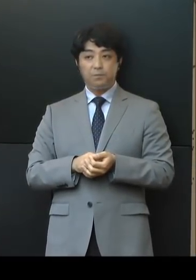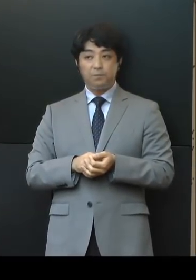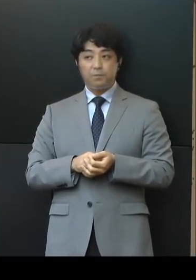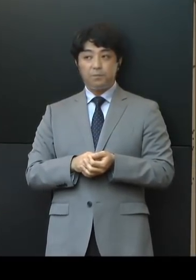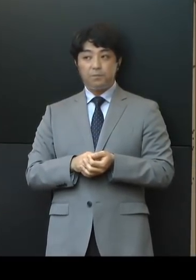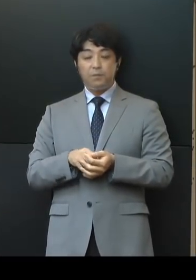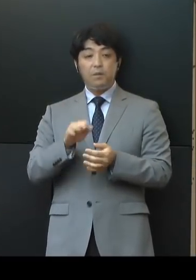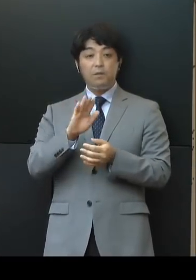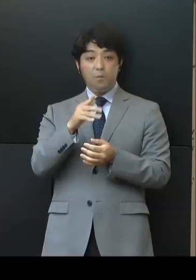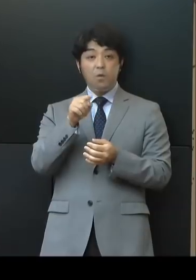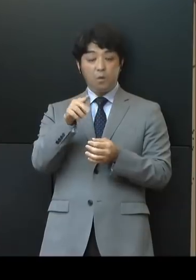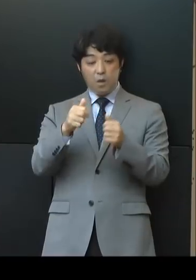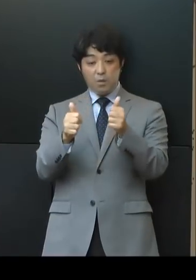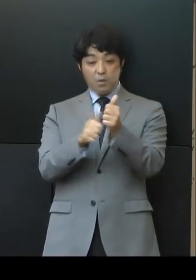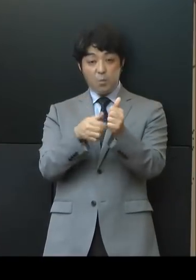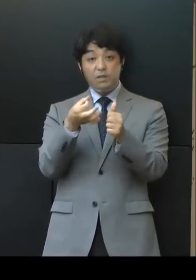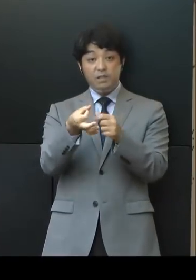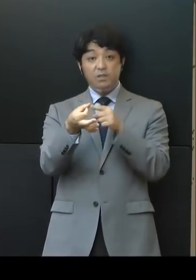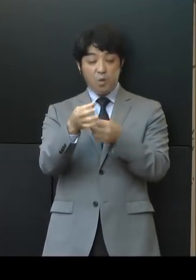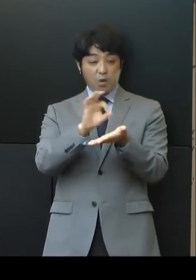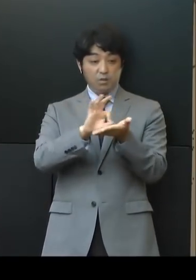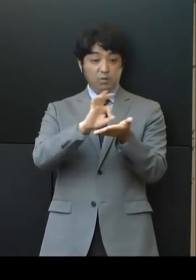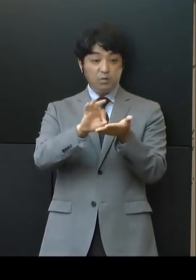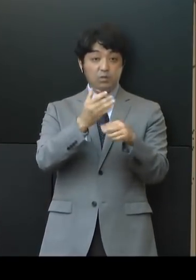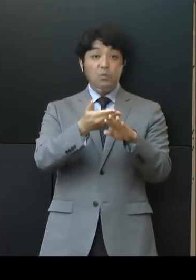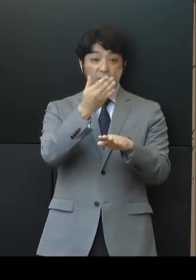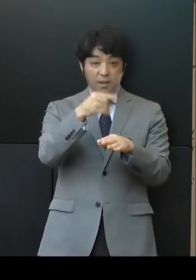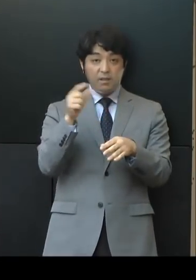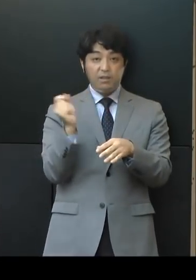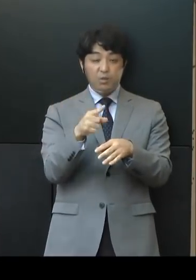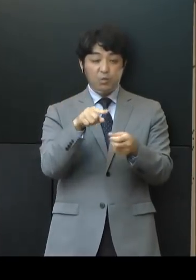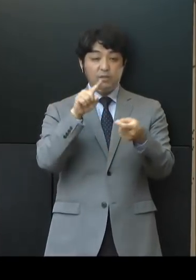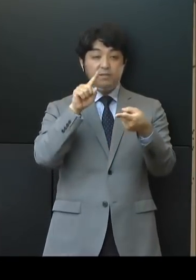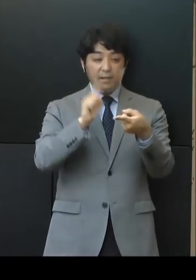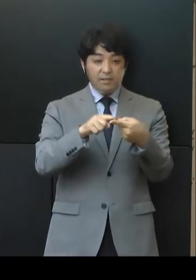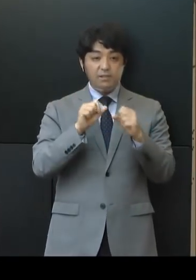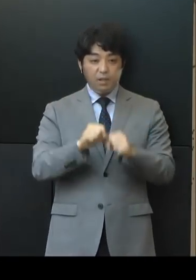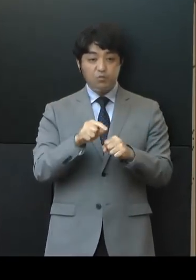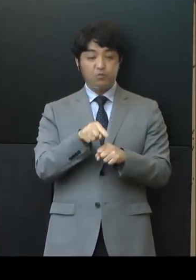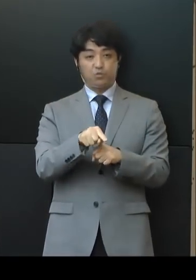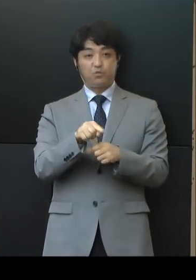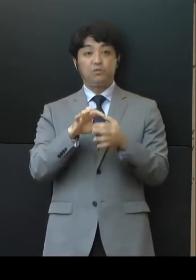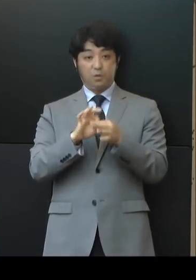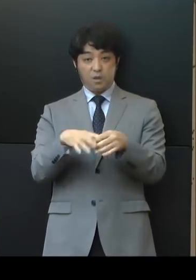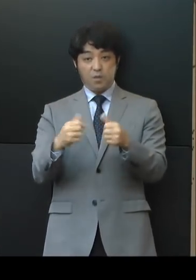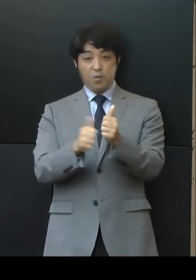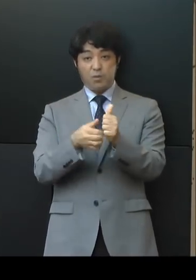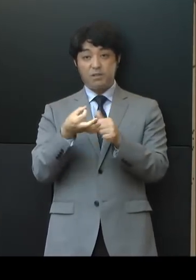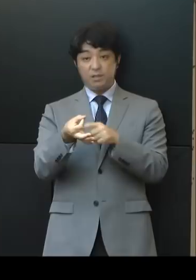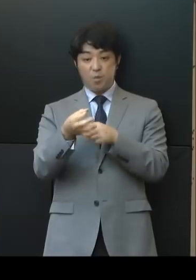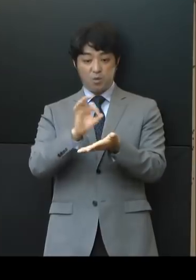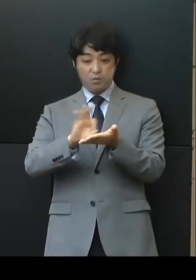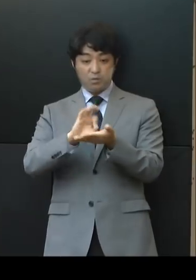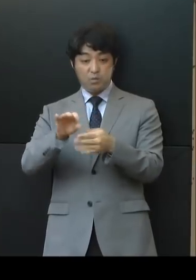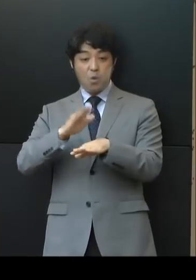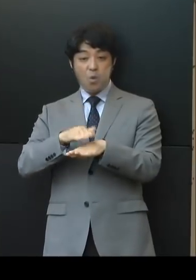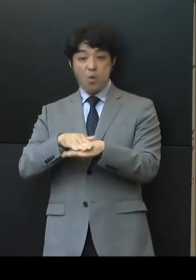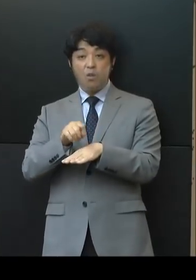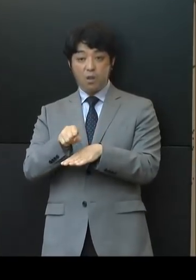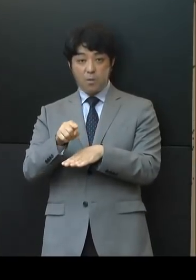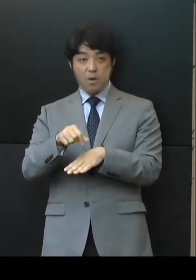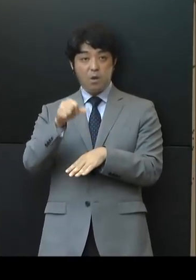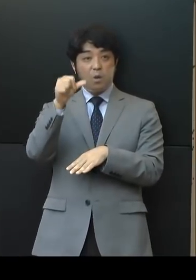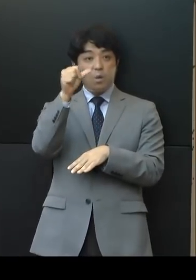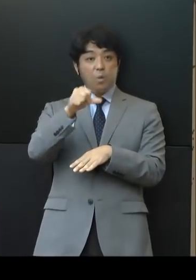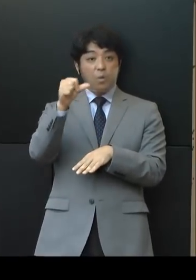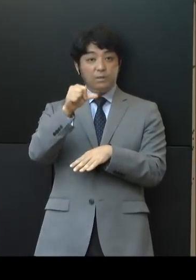。ただこれ予備費を活用しまして緊急的にという部分がありますので、この予備費の活用という部分では約5000社